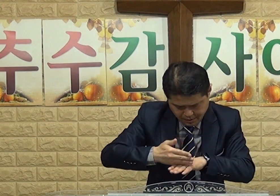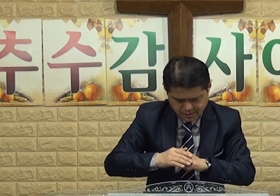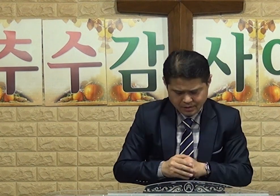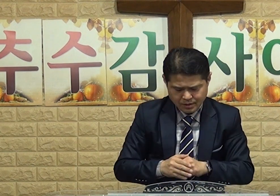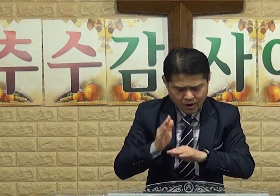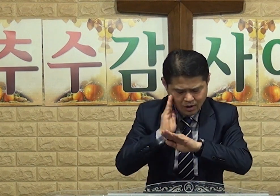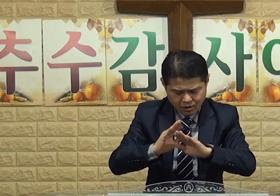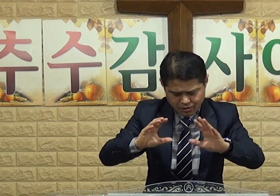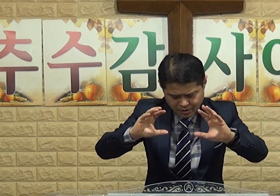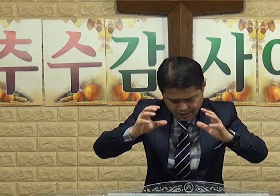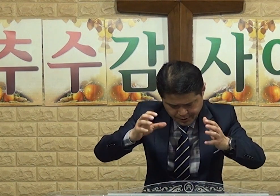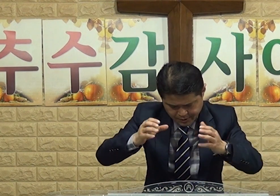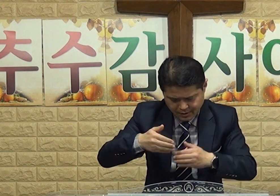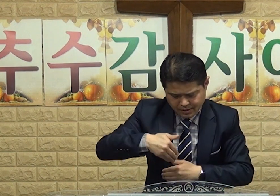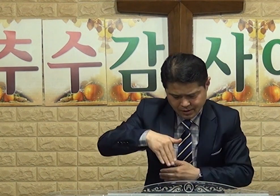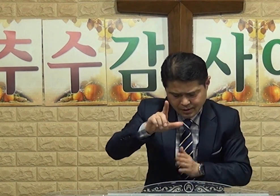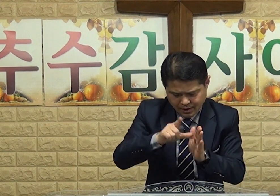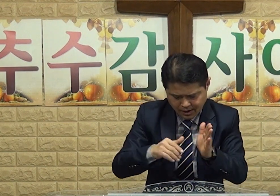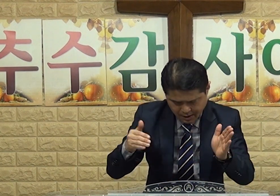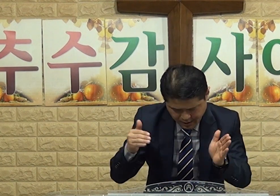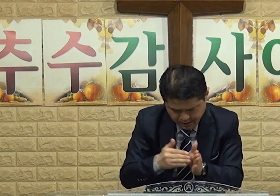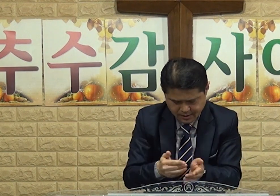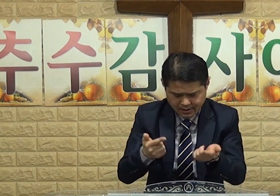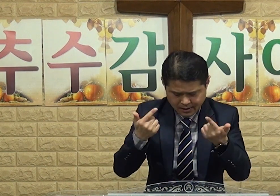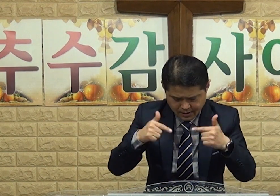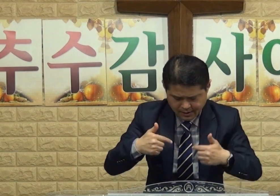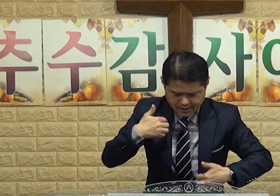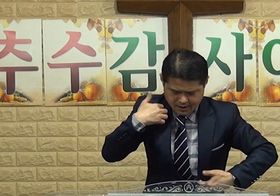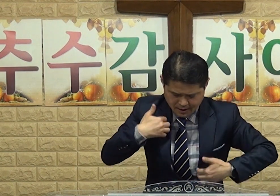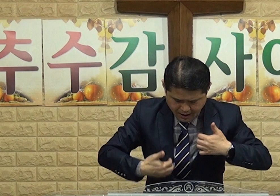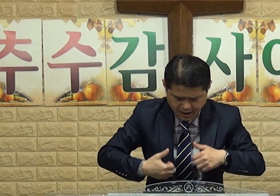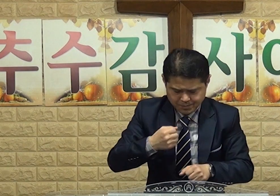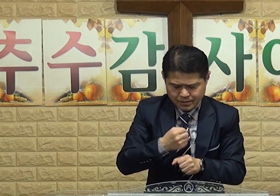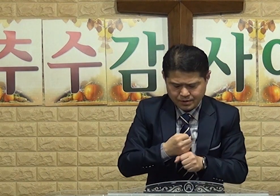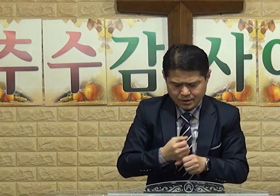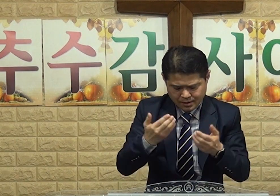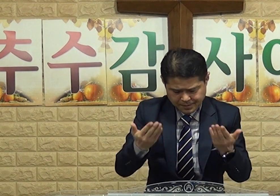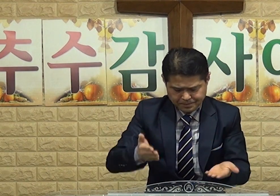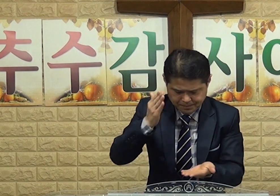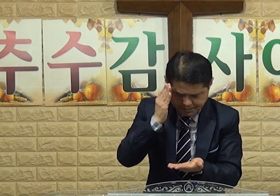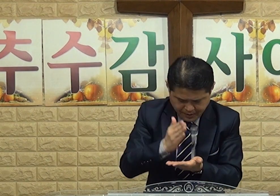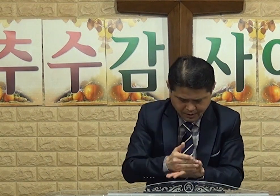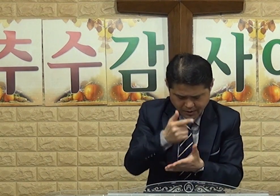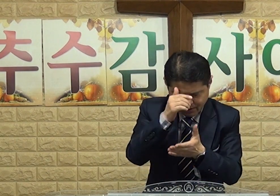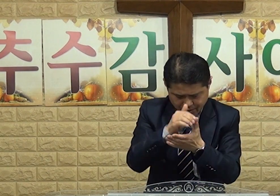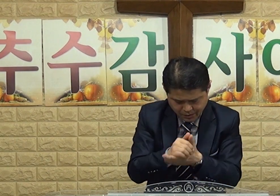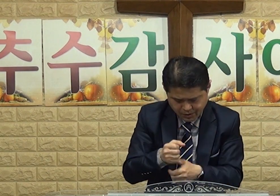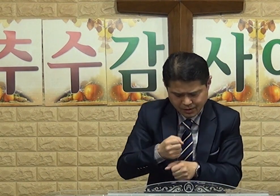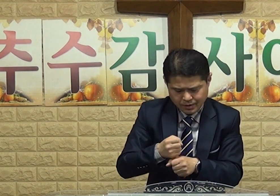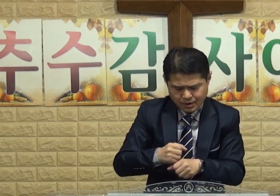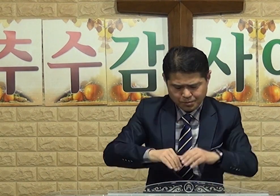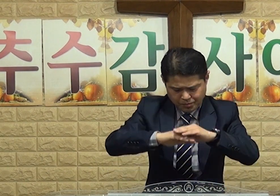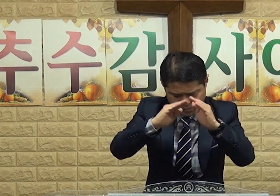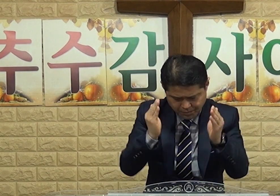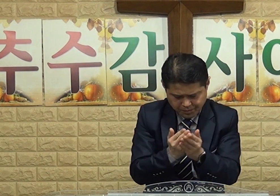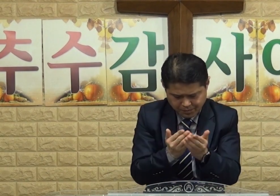허락하게 해주심에 감사드립니다. 아버지, 이 세상으로 우리가 보냄을 받았는데 아버지의 감사함을